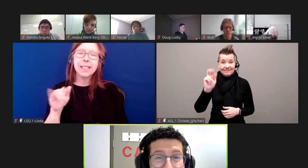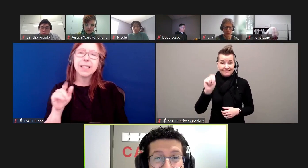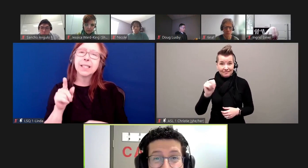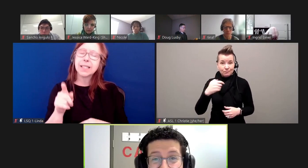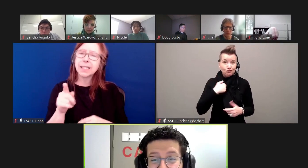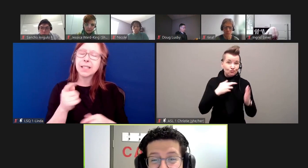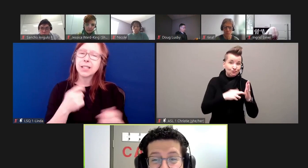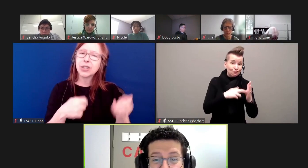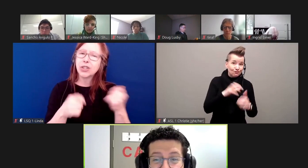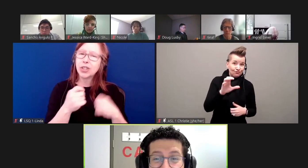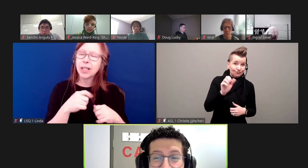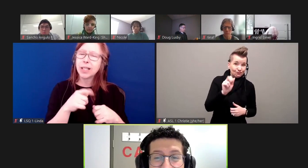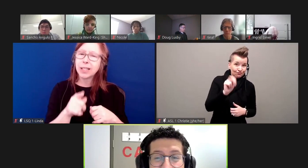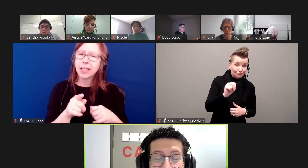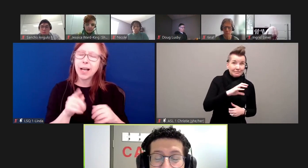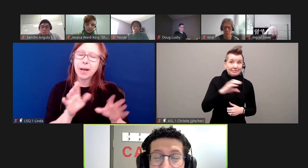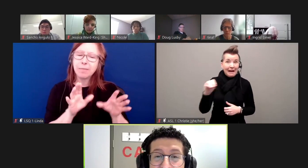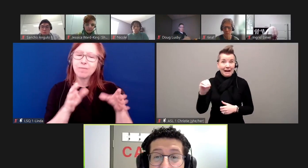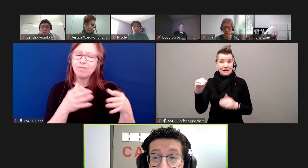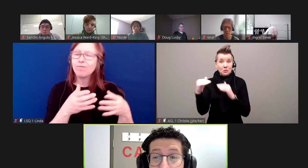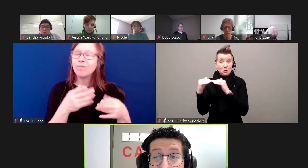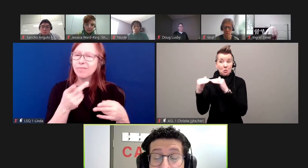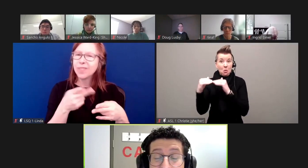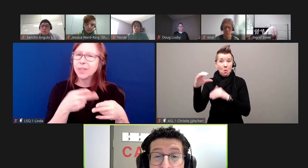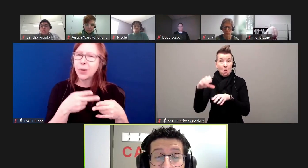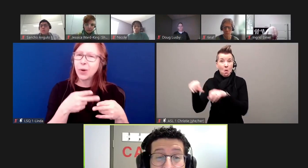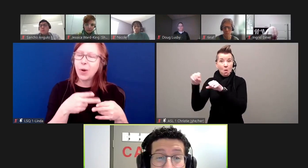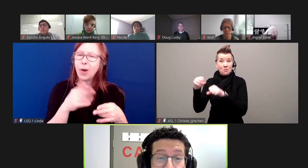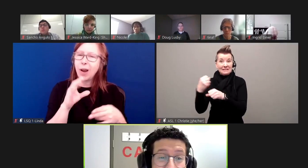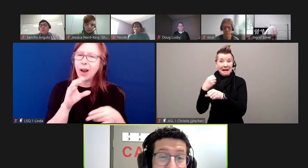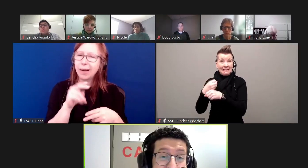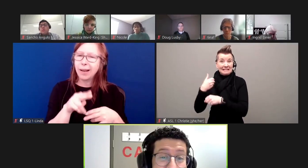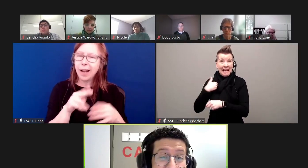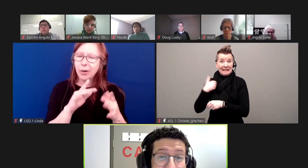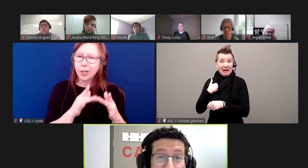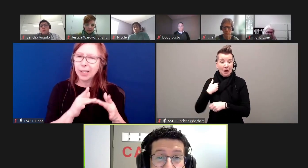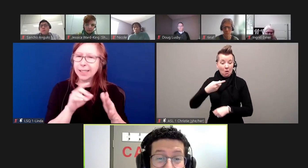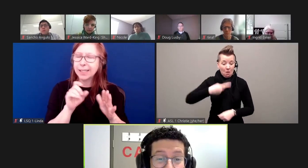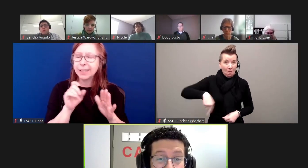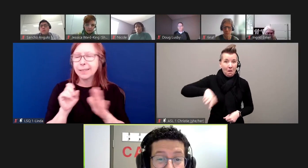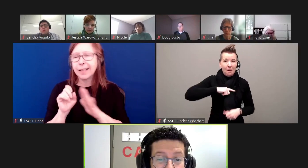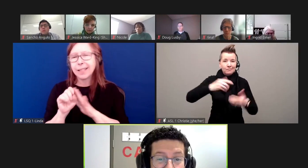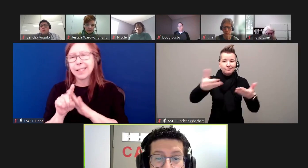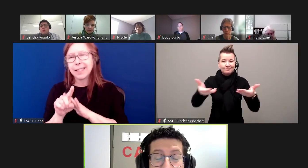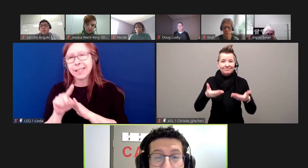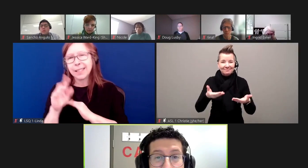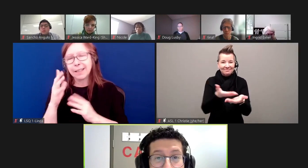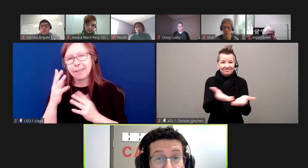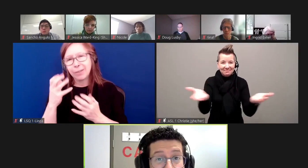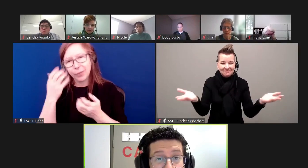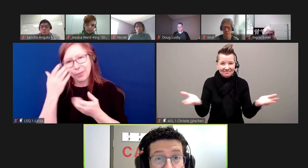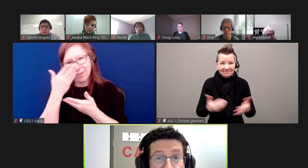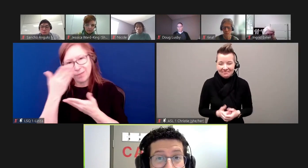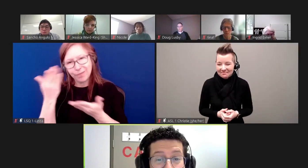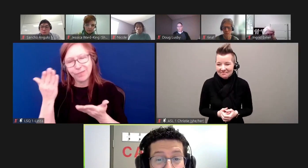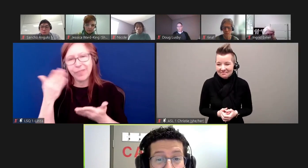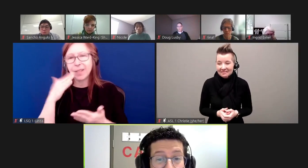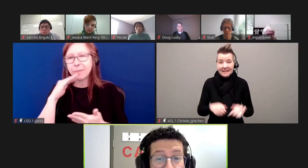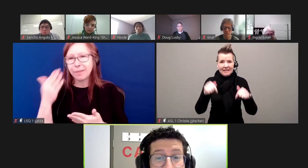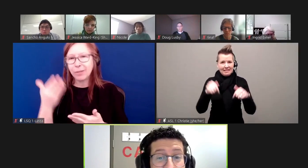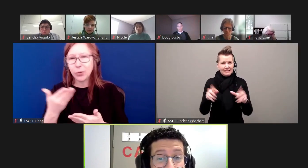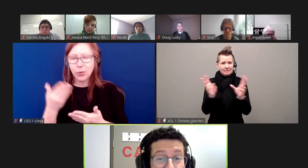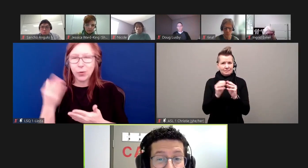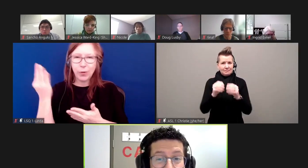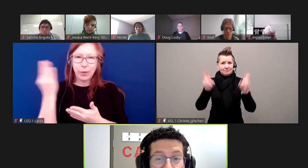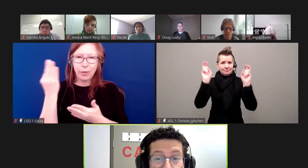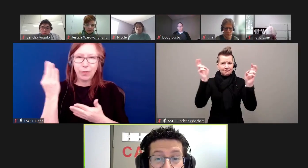de CanConnect. Statistique Canada aimerait vous souhaiter la bienvenue au forum